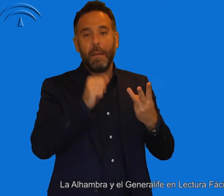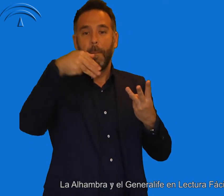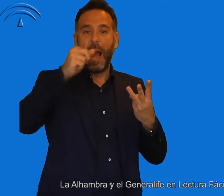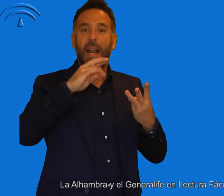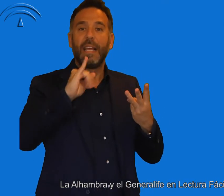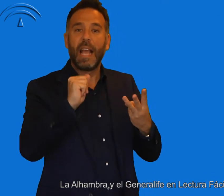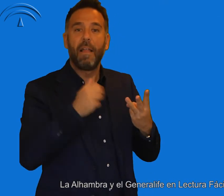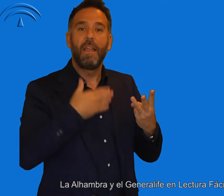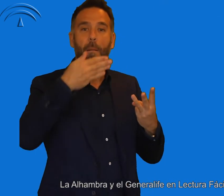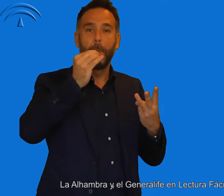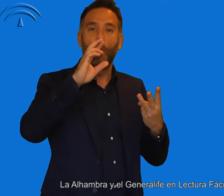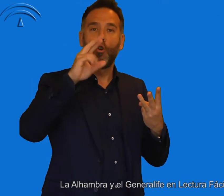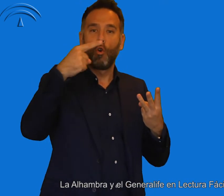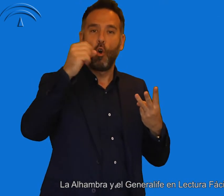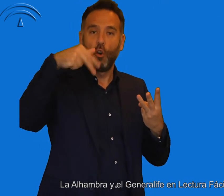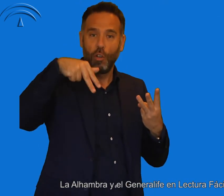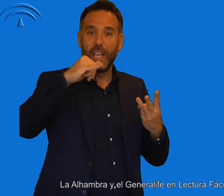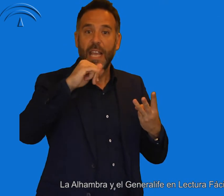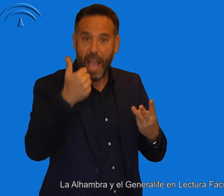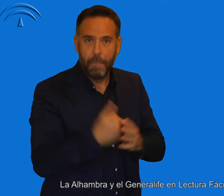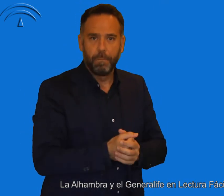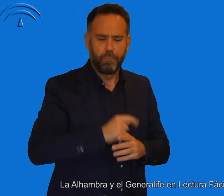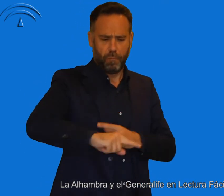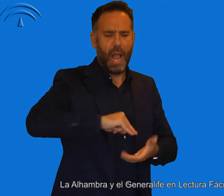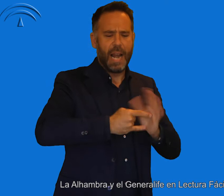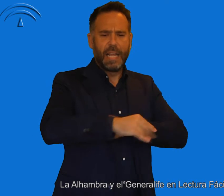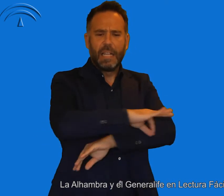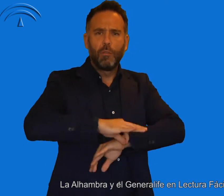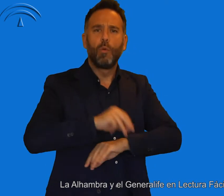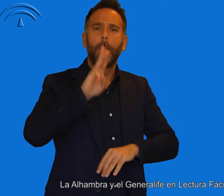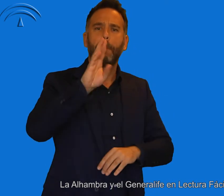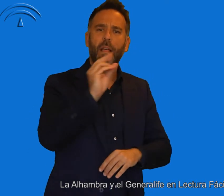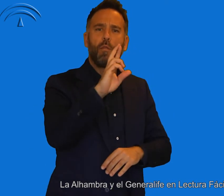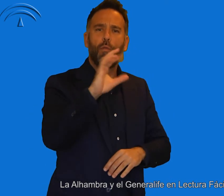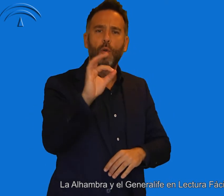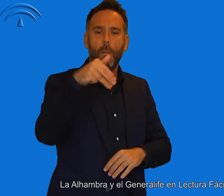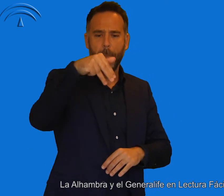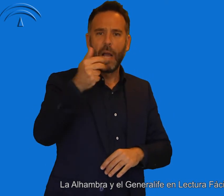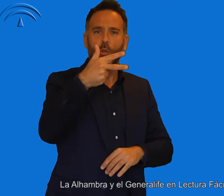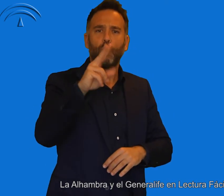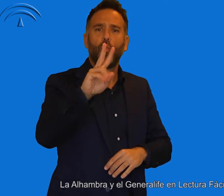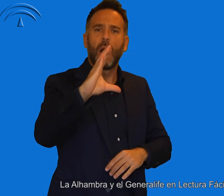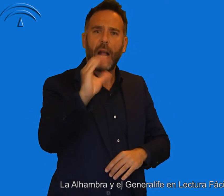Borgoña. El arquitecto Pedro Machuca hizo el proyecto del palacio en el